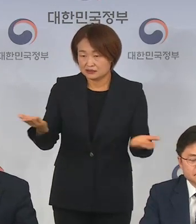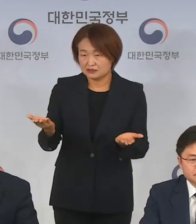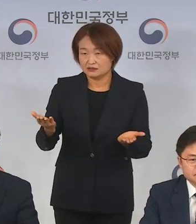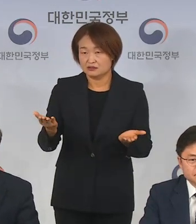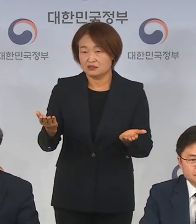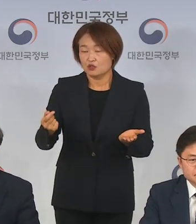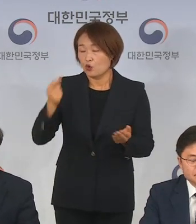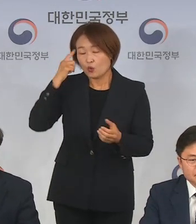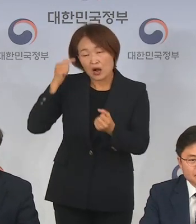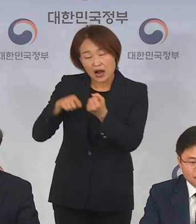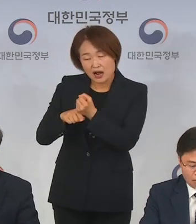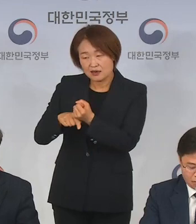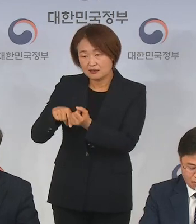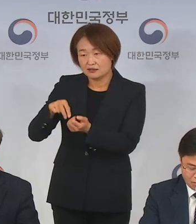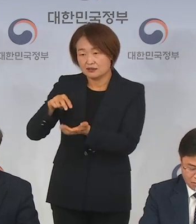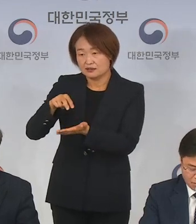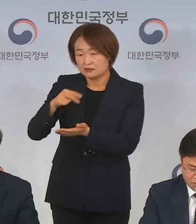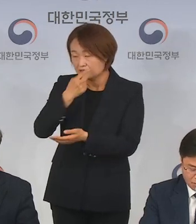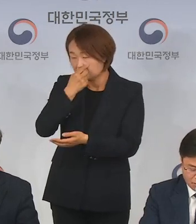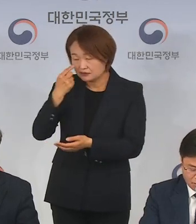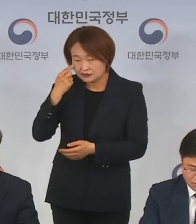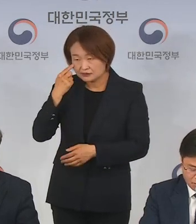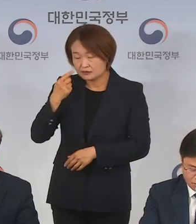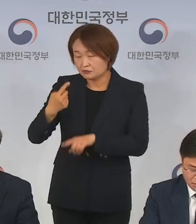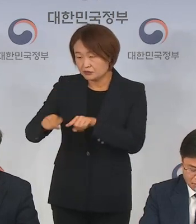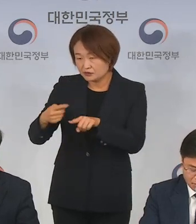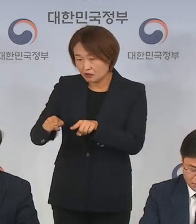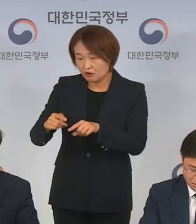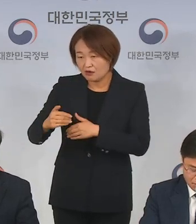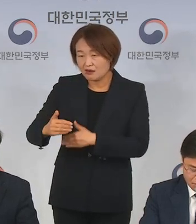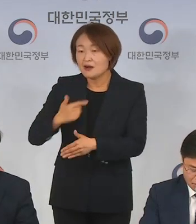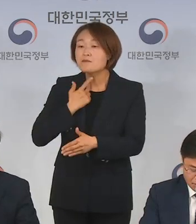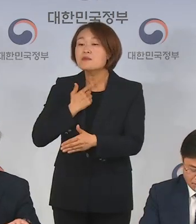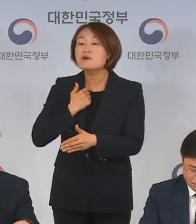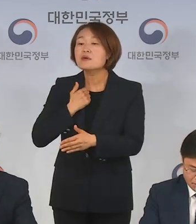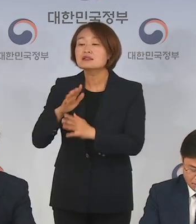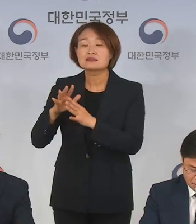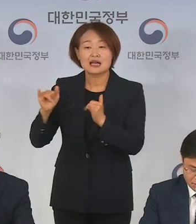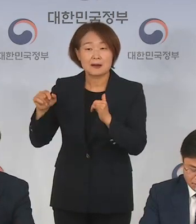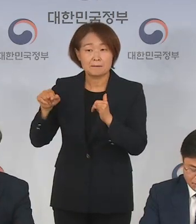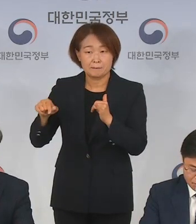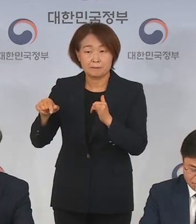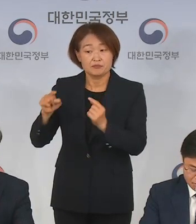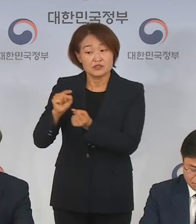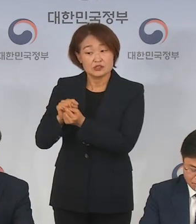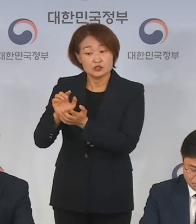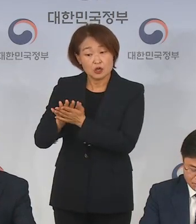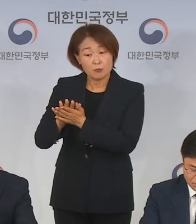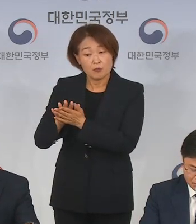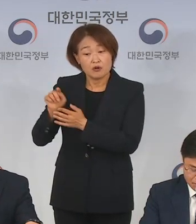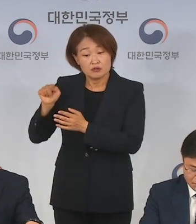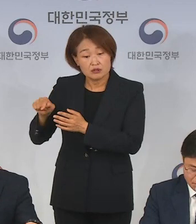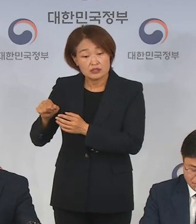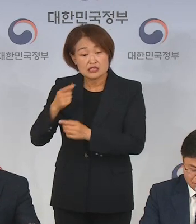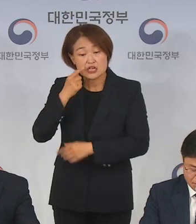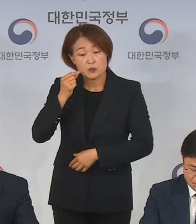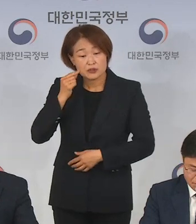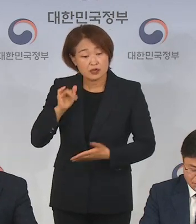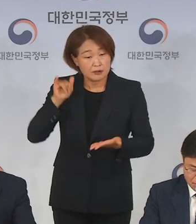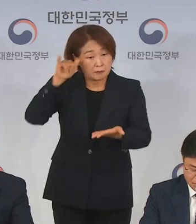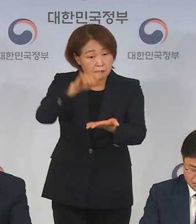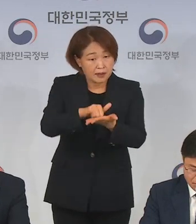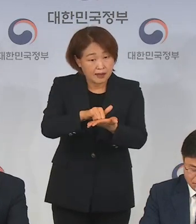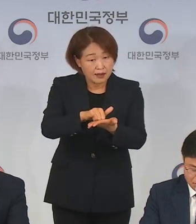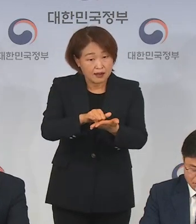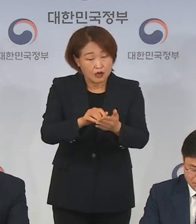일련의 과학적, 객관적 검증 내지는 분석 과정에 있는 그런 것들을 현장에 가서 확인해보는 따라서